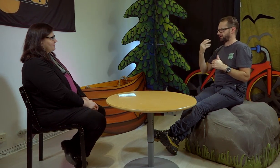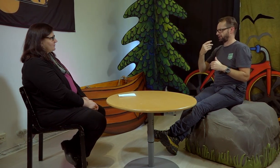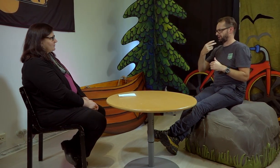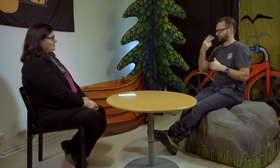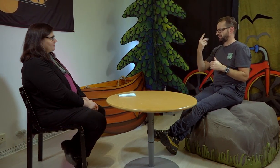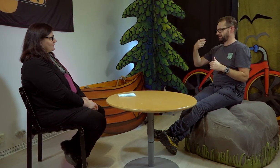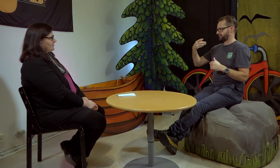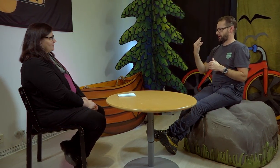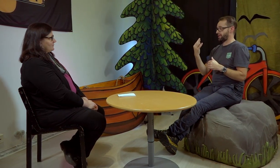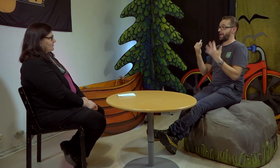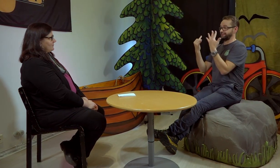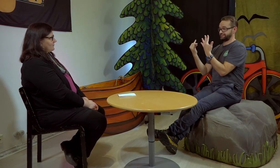Sitten